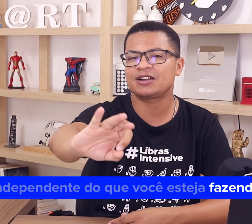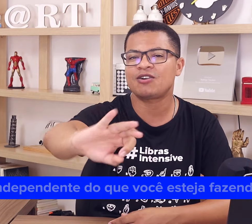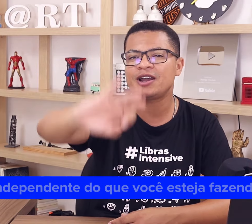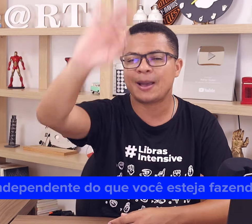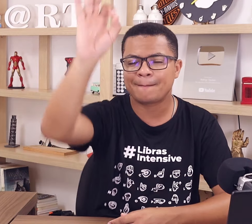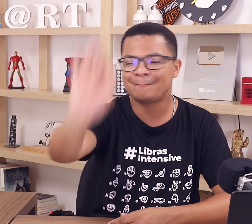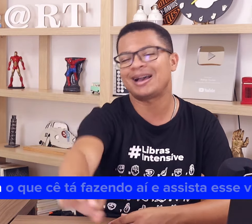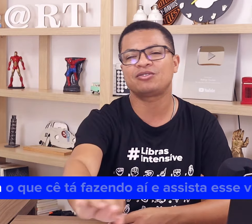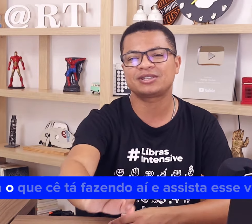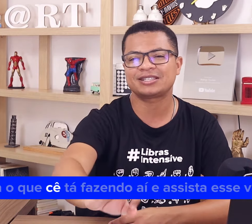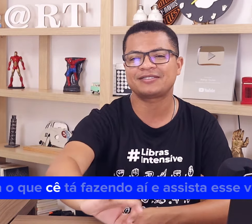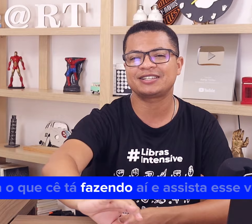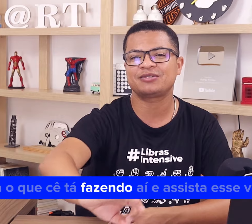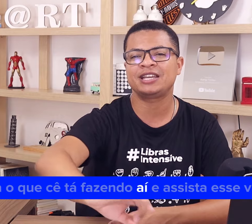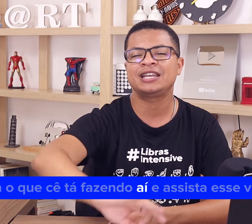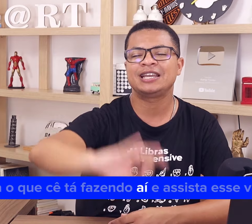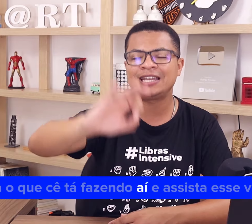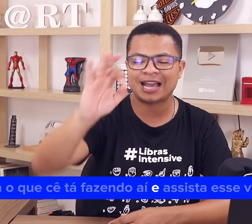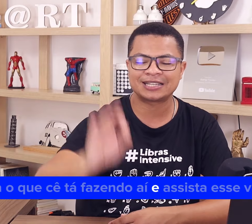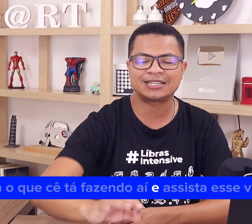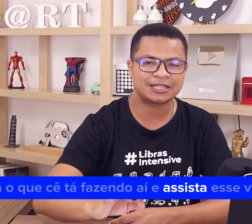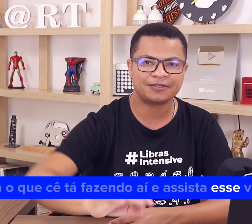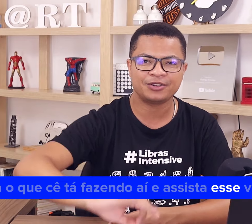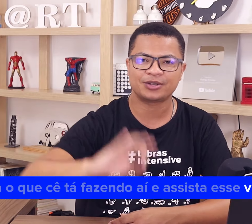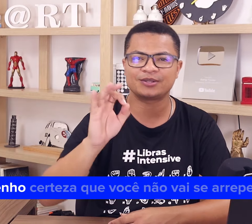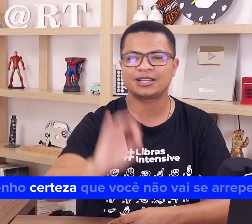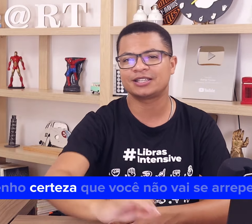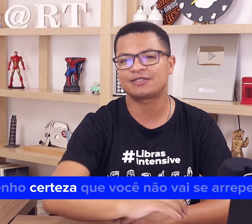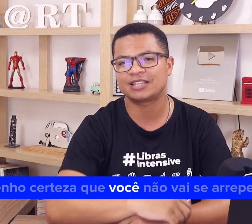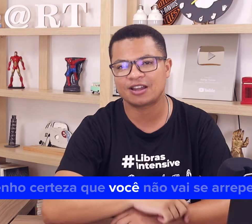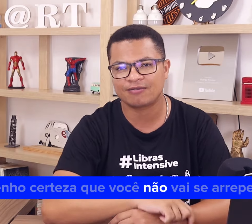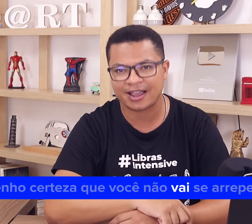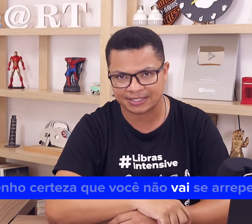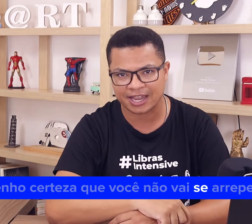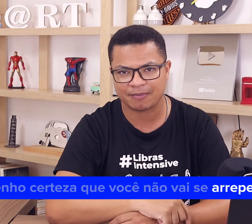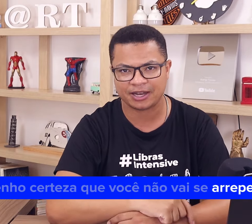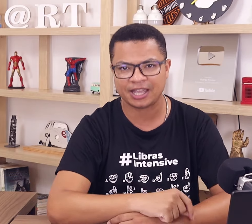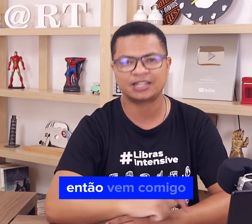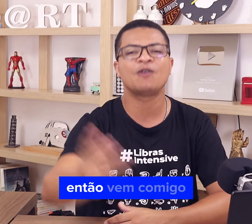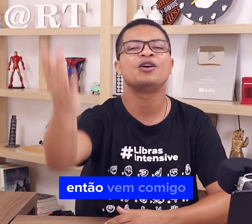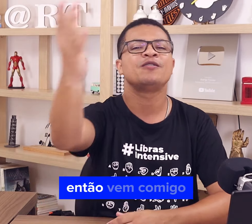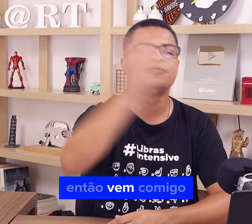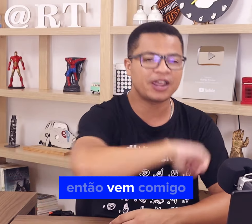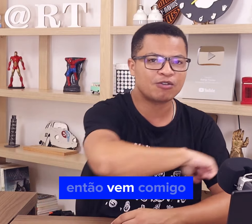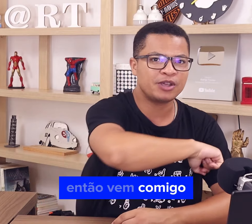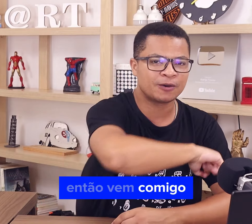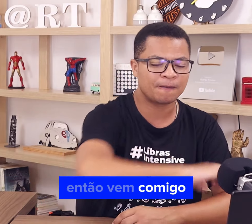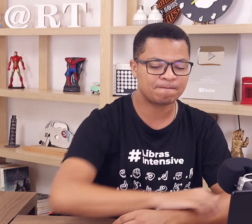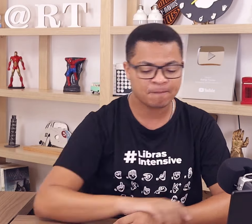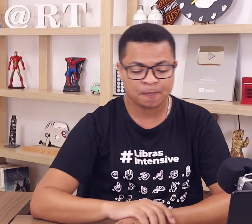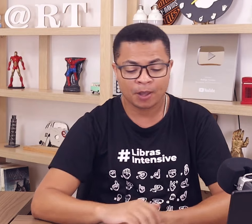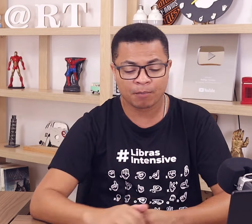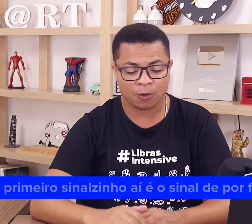agora, para o que você está fazendo aí e assista esse vídeo, eu tenho certeza que você não vai se arrepender. Então, vem comigo! Bom,